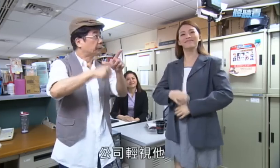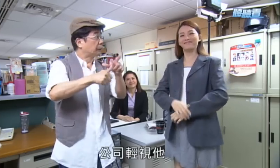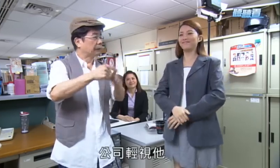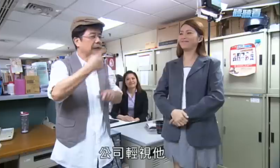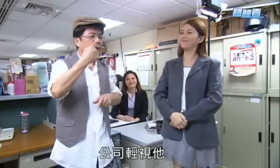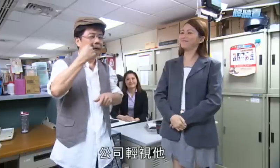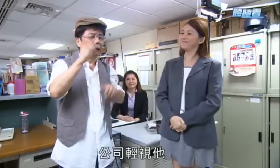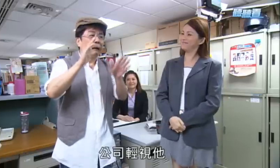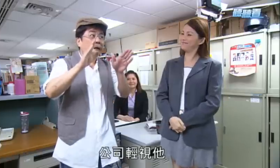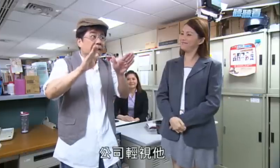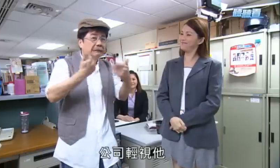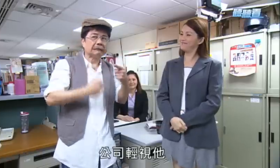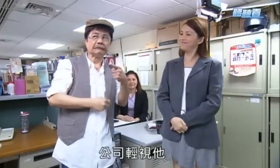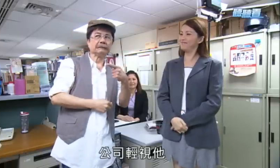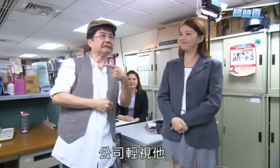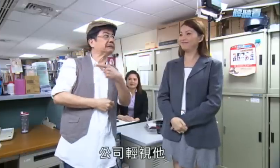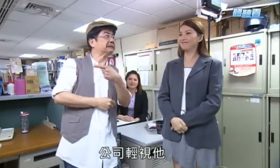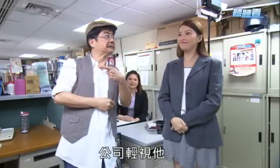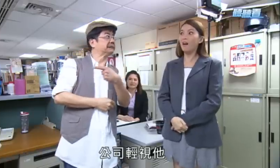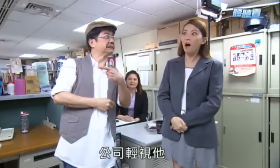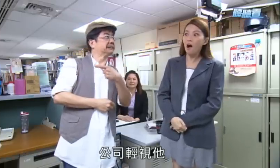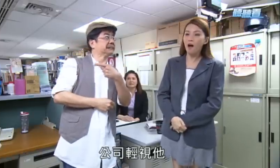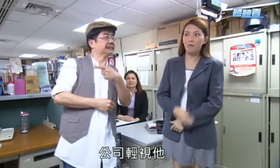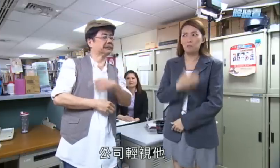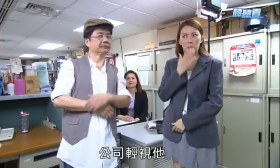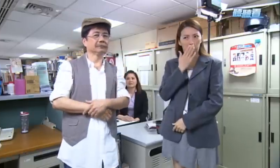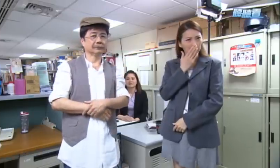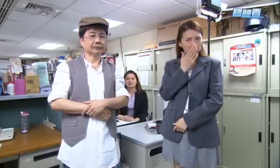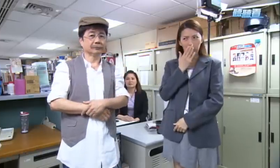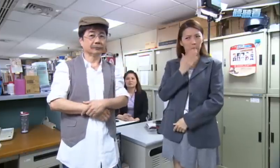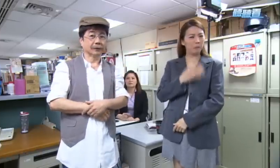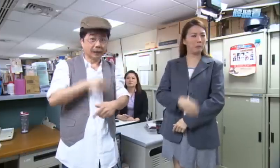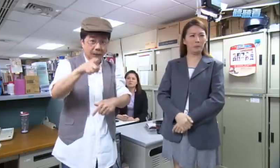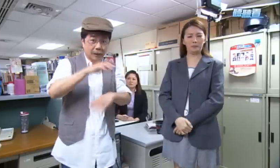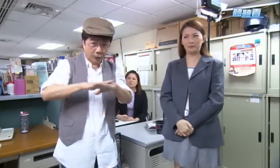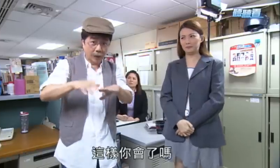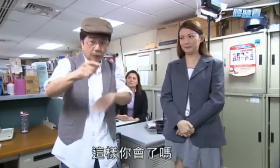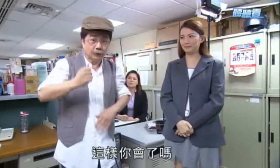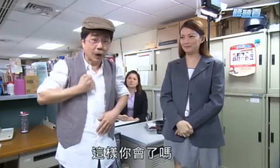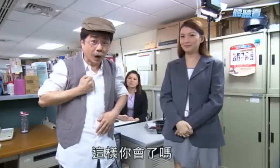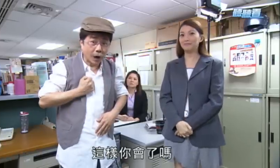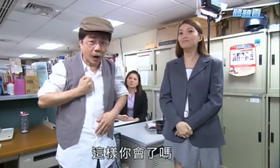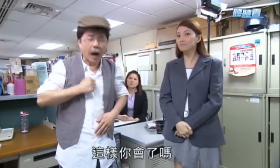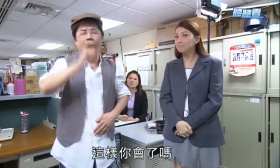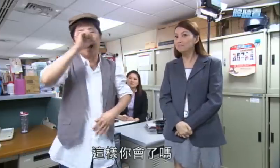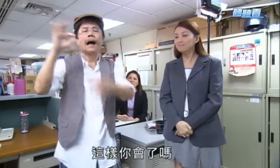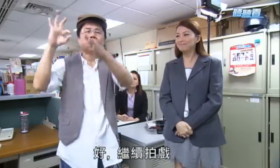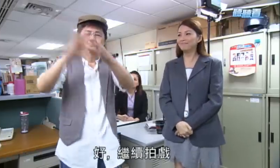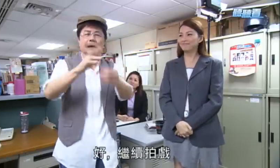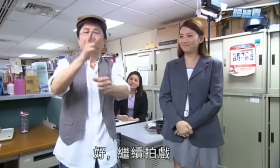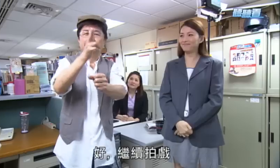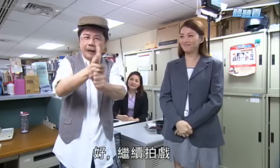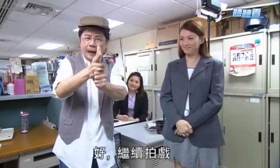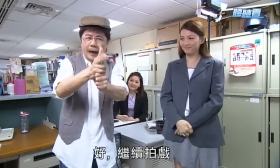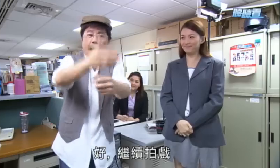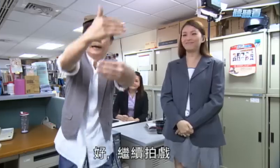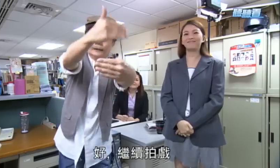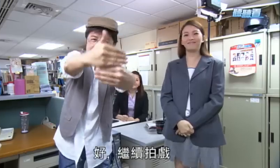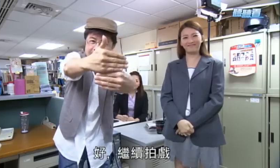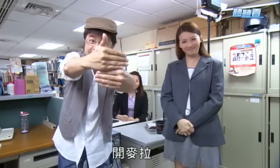公司轻视他。这样你会了吗？好，继续拍戏啊